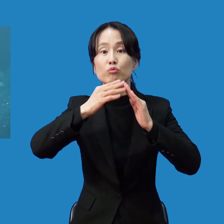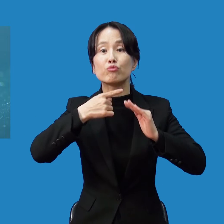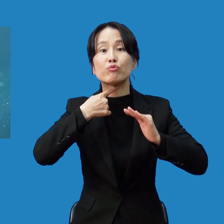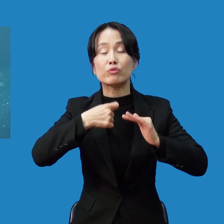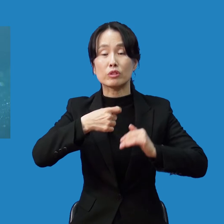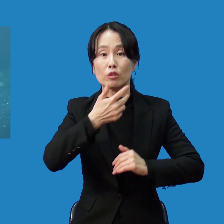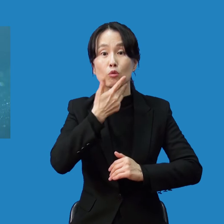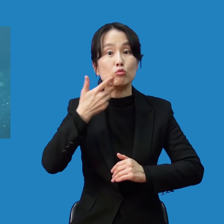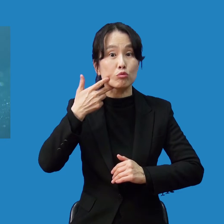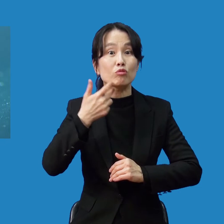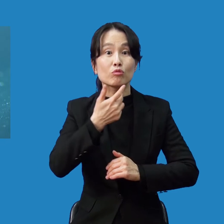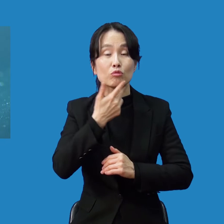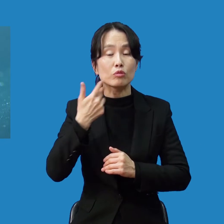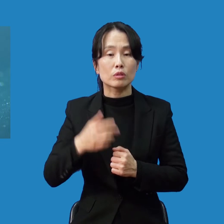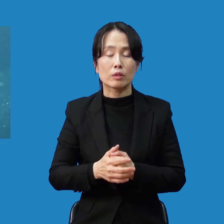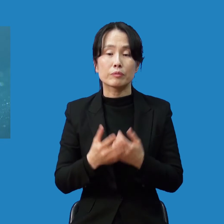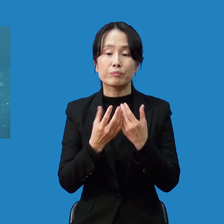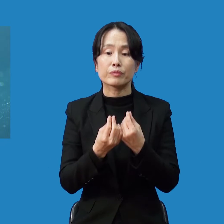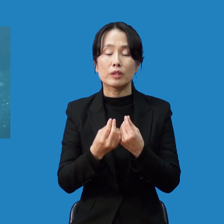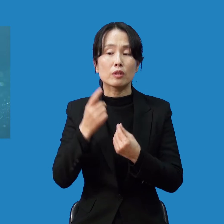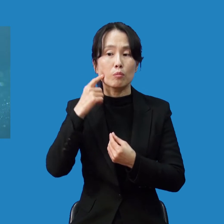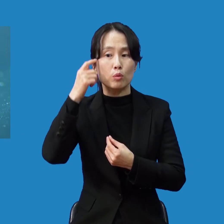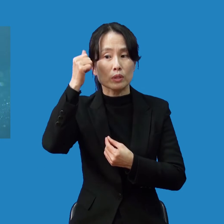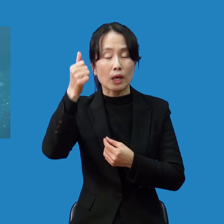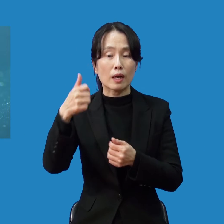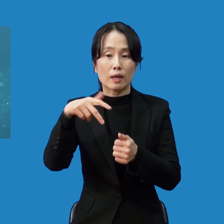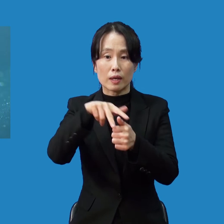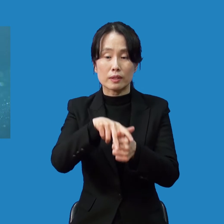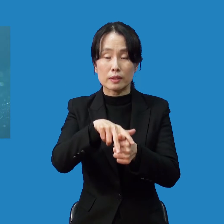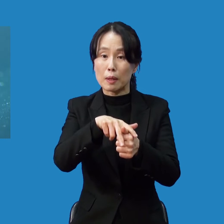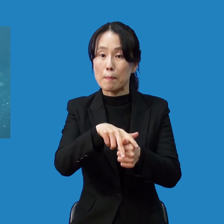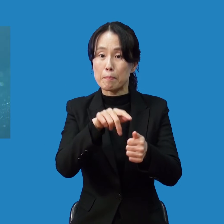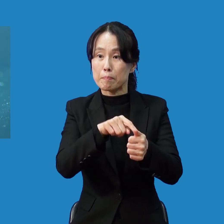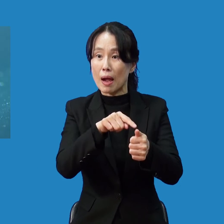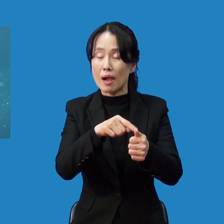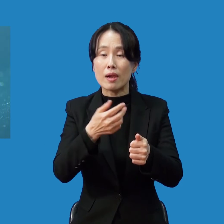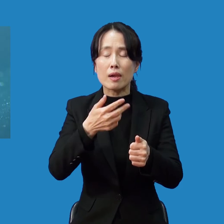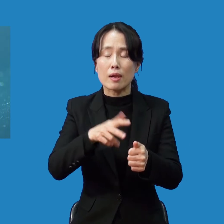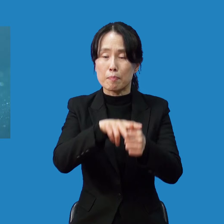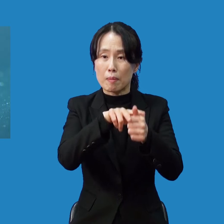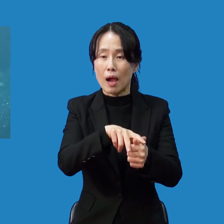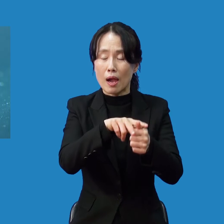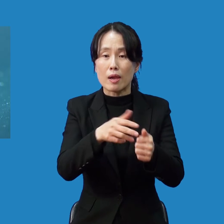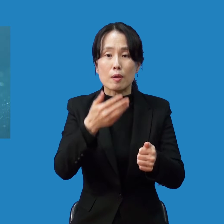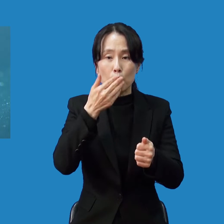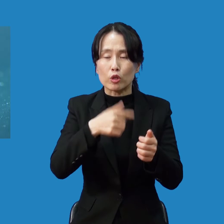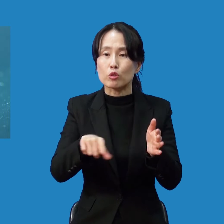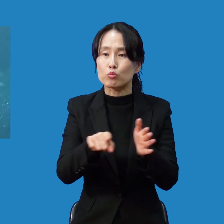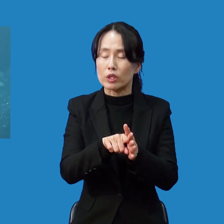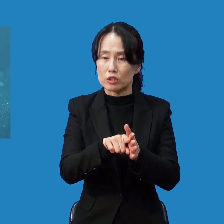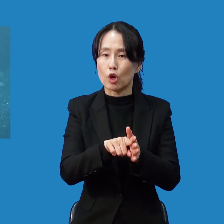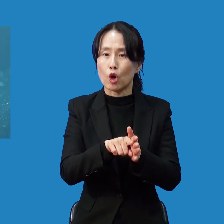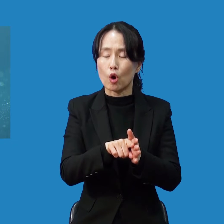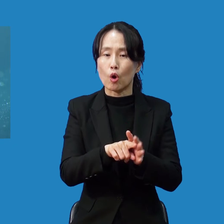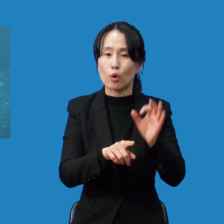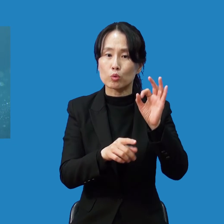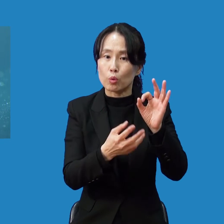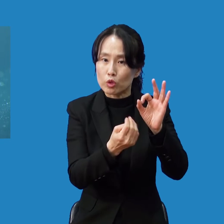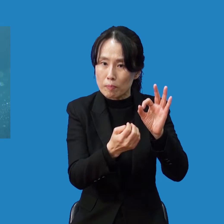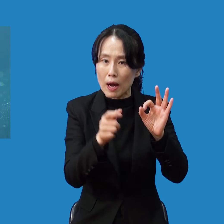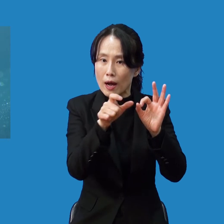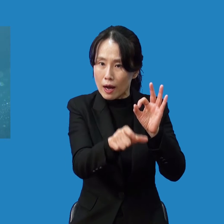들면 목사가 타고 다니는 말 먹이를 위해서 한 쉴링, 또 목사에게